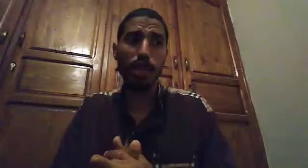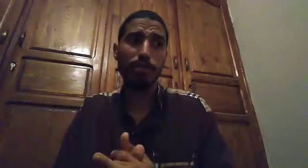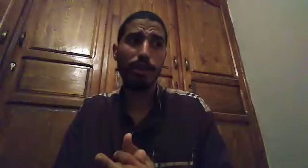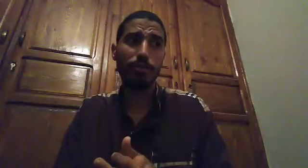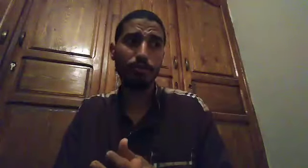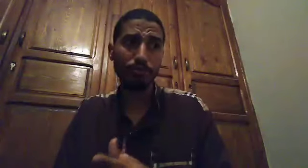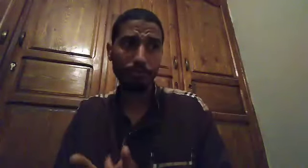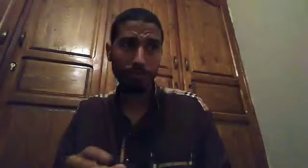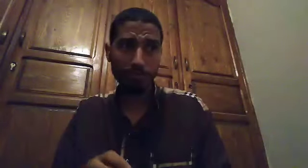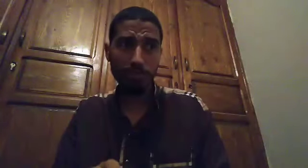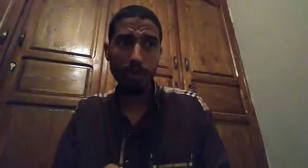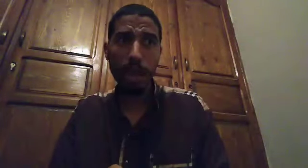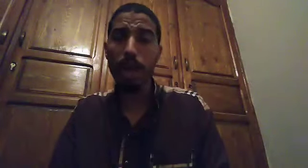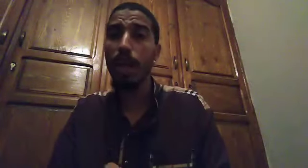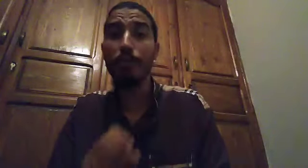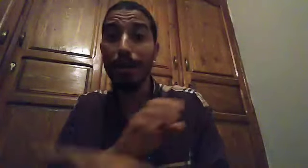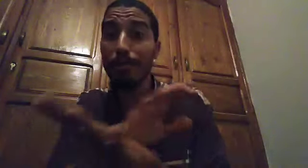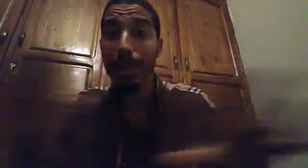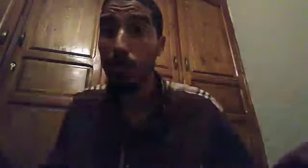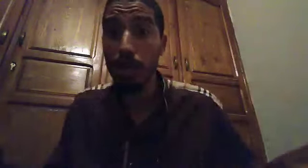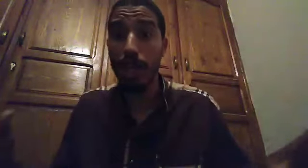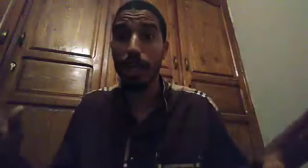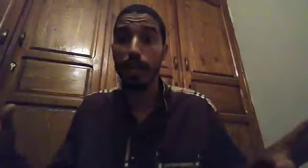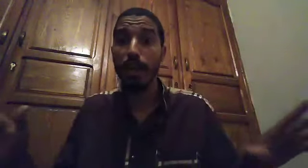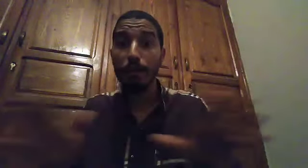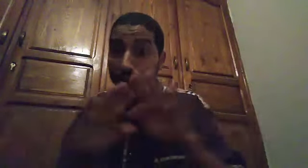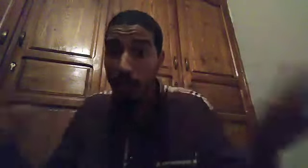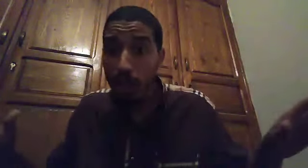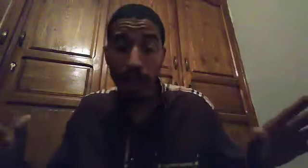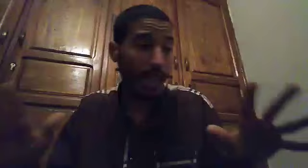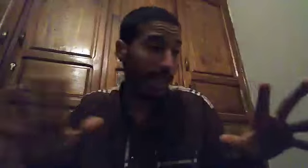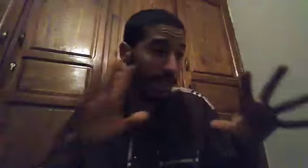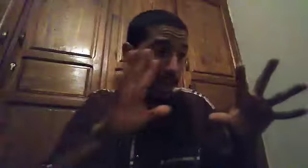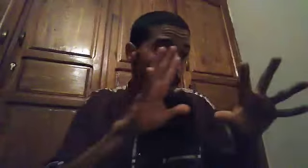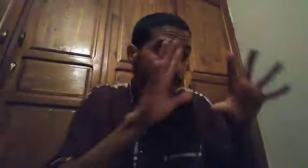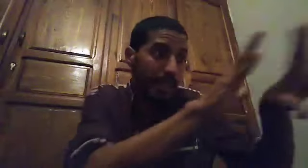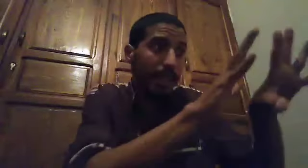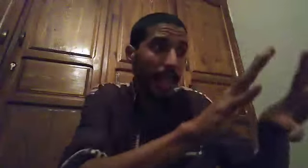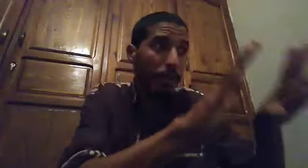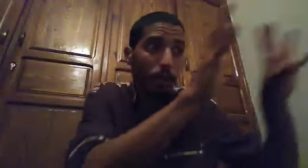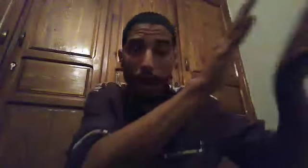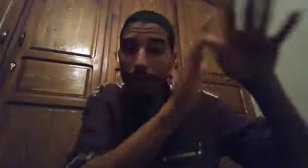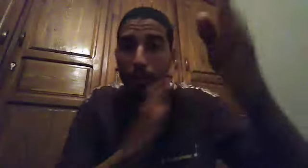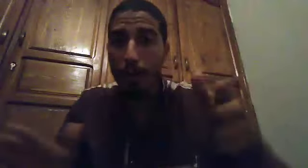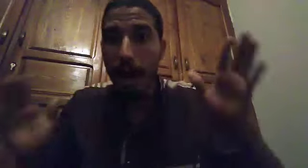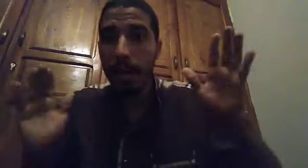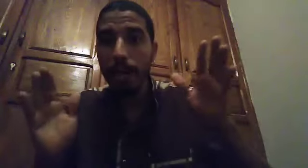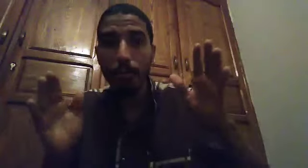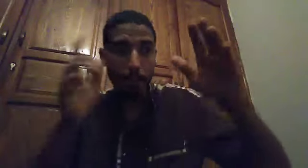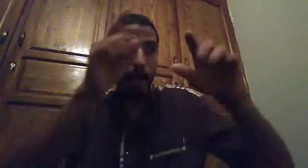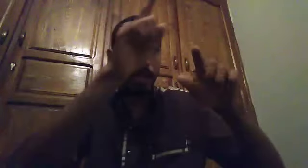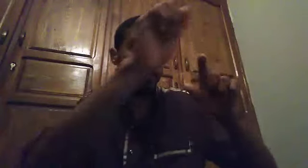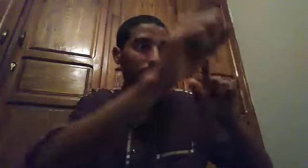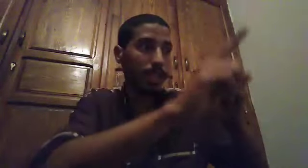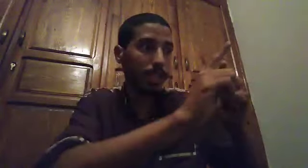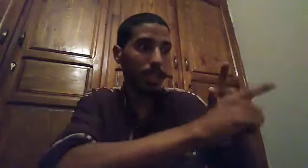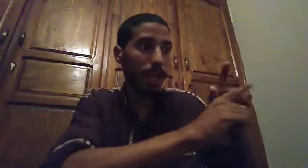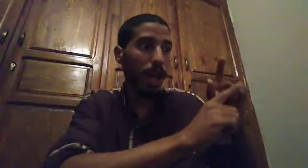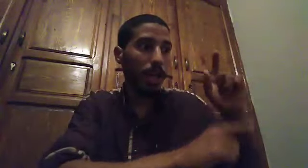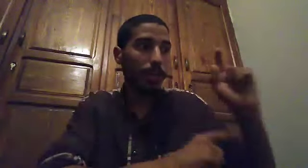صفراء ما خلاوش يتحرك ما خلاوش يتحرك، يعني ستة اللاعبين وقفتيهم بربعة بربعه يعني ميسي دي